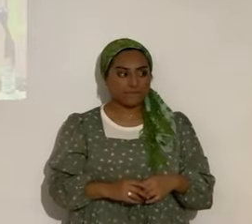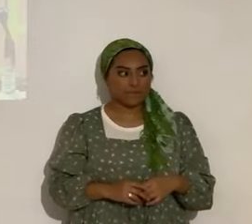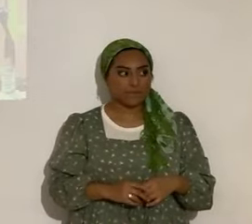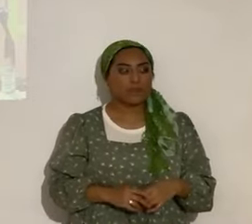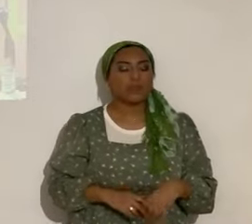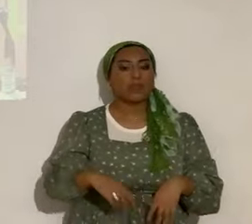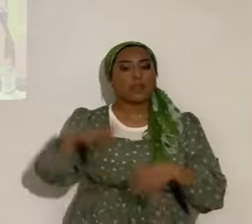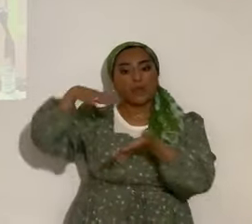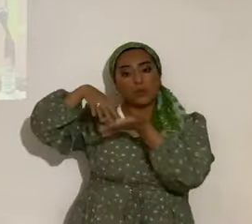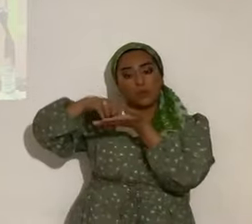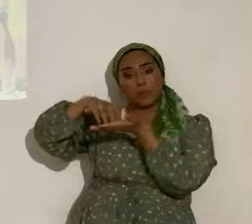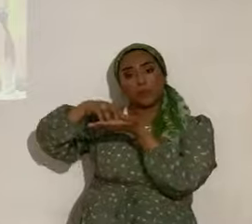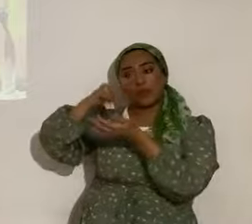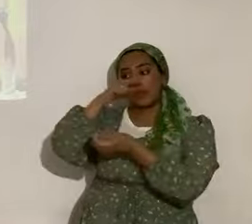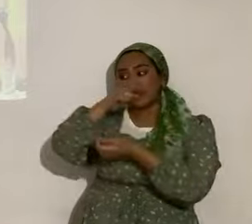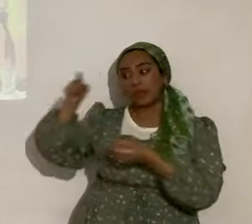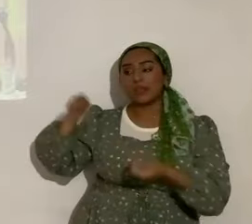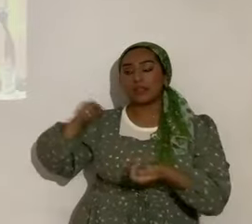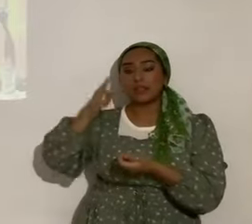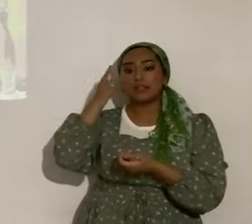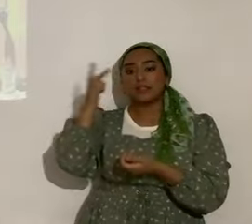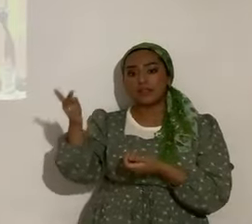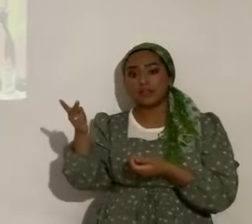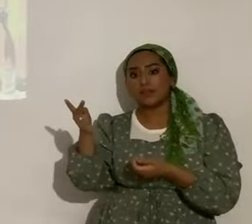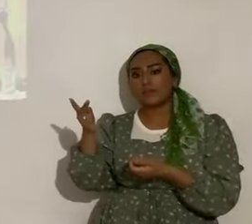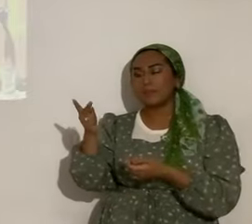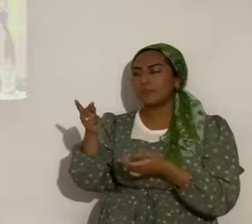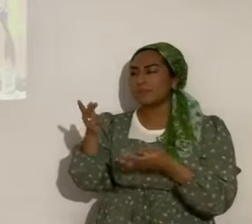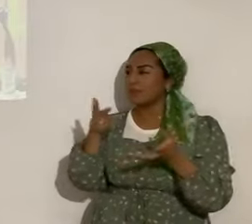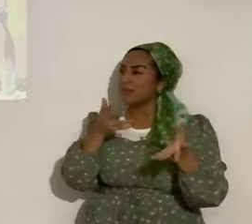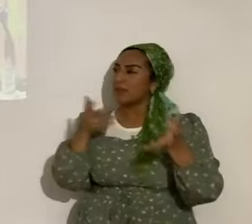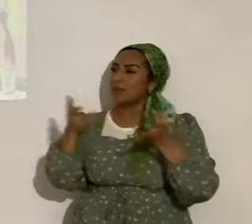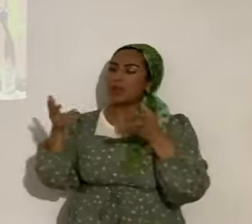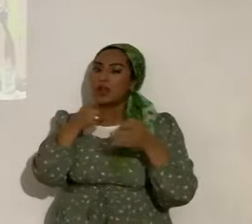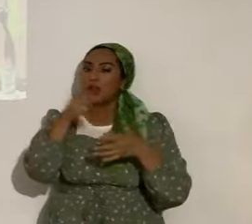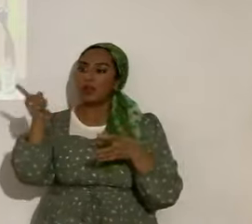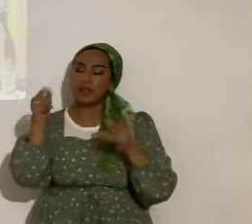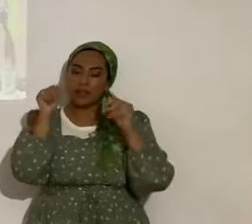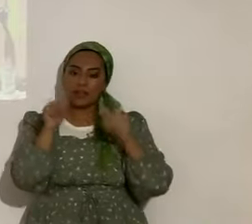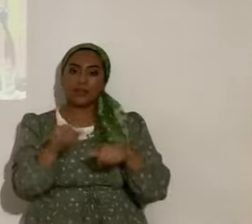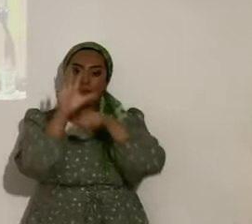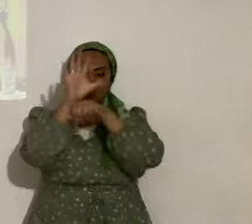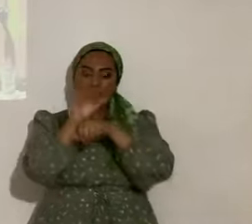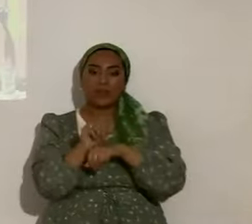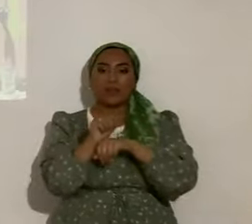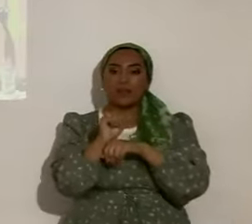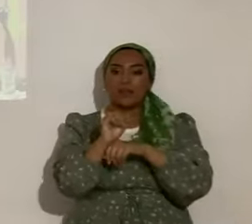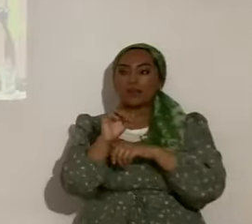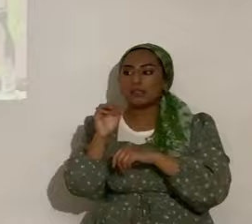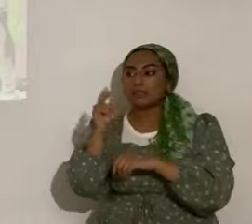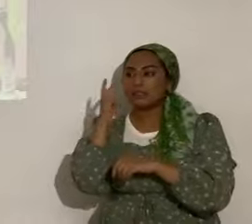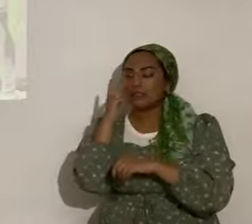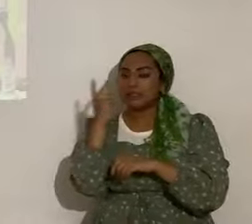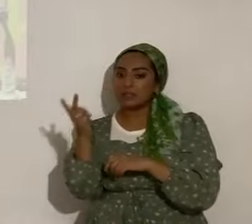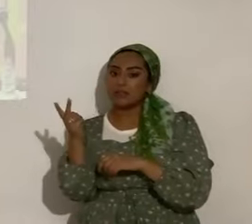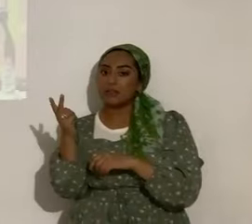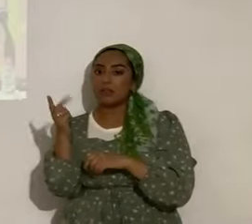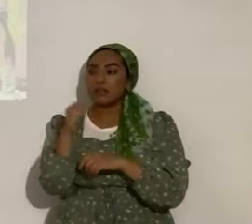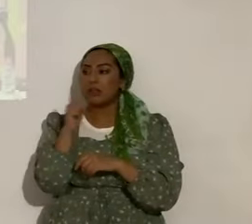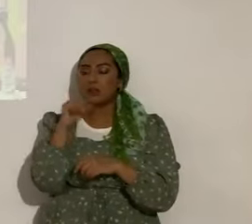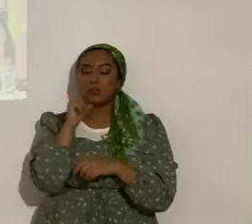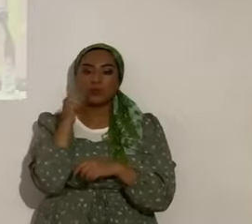los débiles es porque ven las cosas como son capaces ellos de percibirlos, porque no